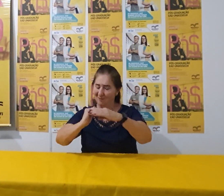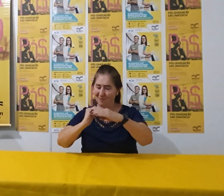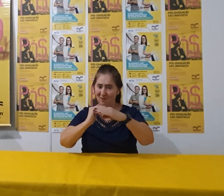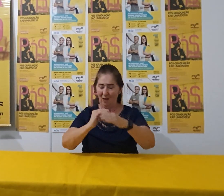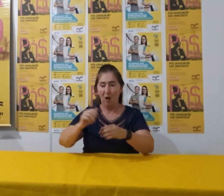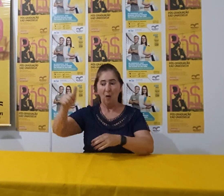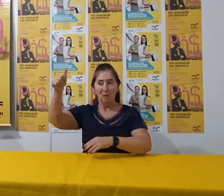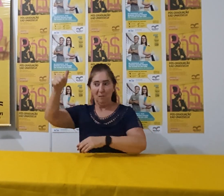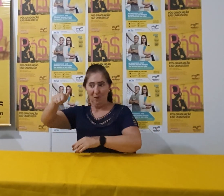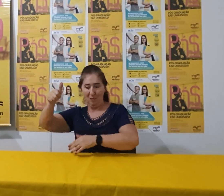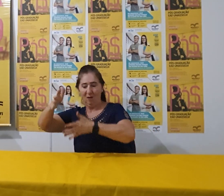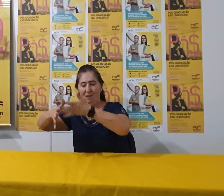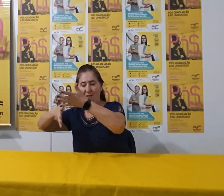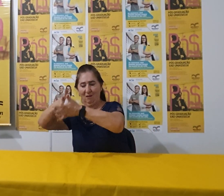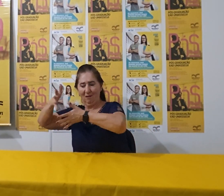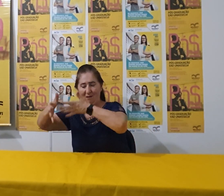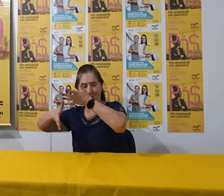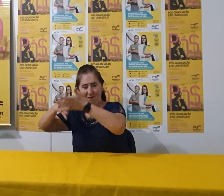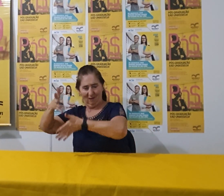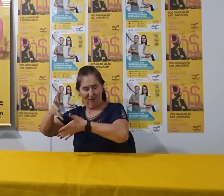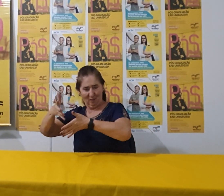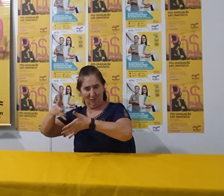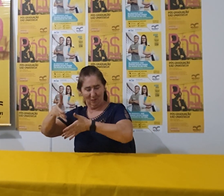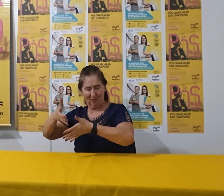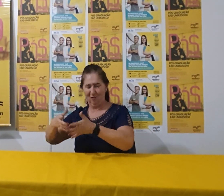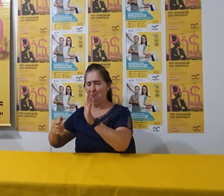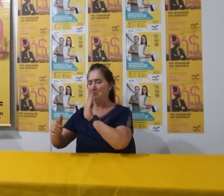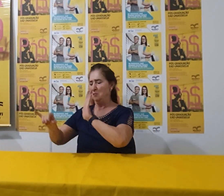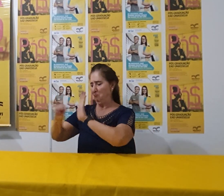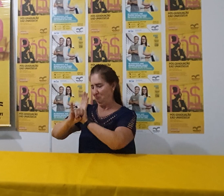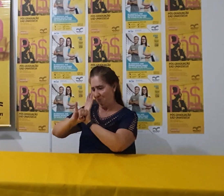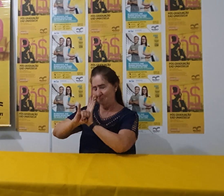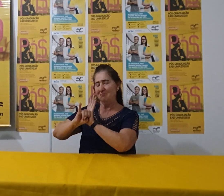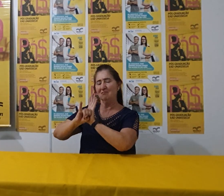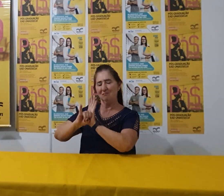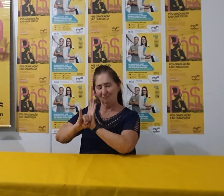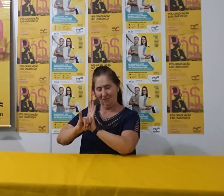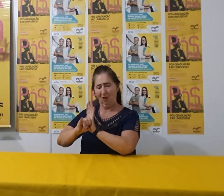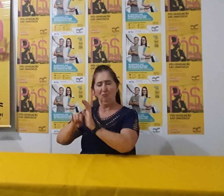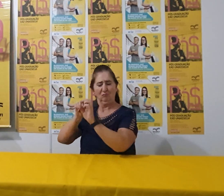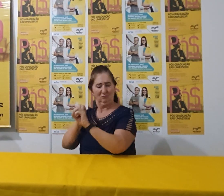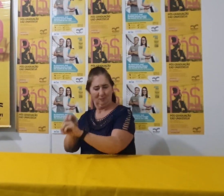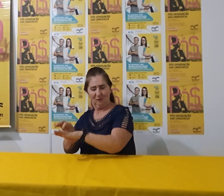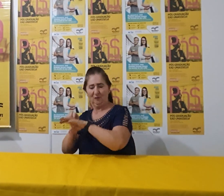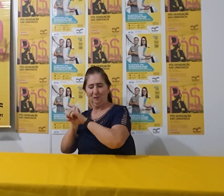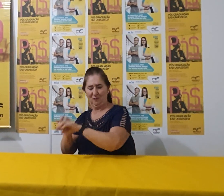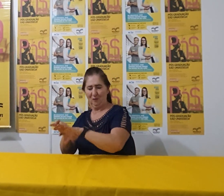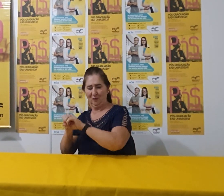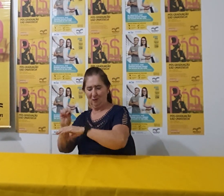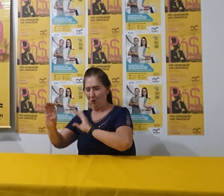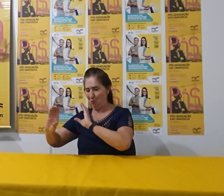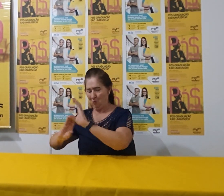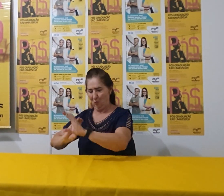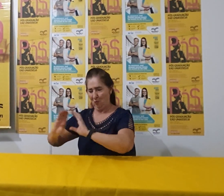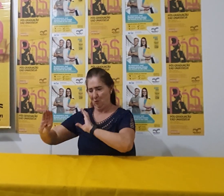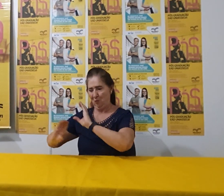do surdo, é sua língua de identificação, de instrução e de comunicação. E a